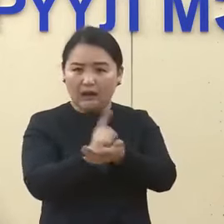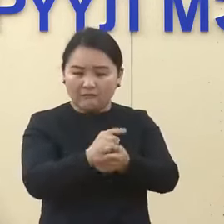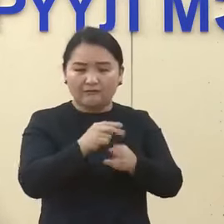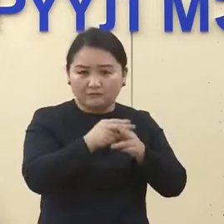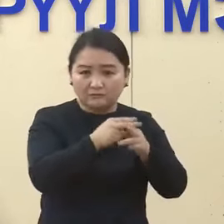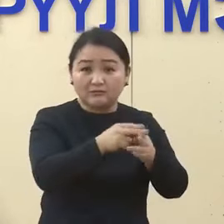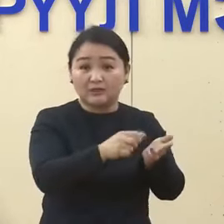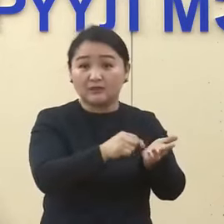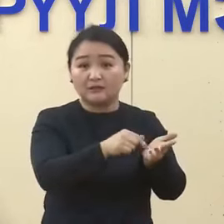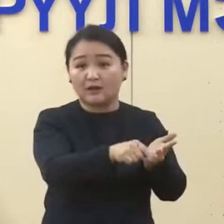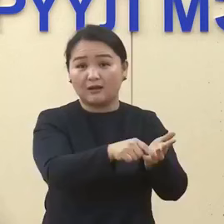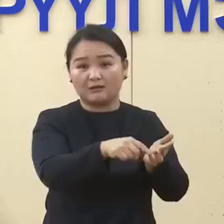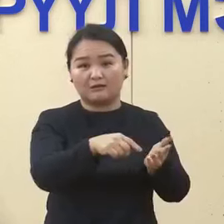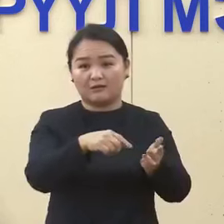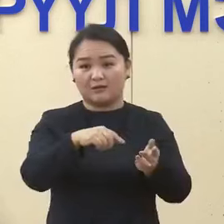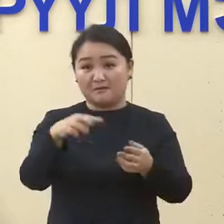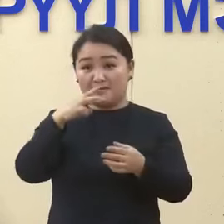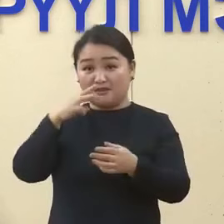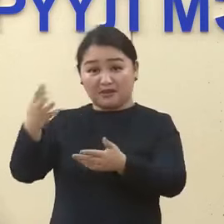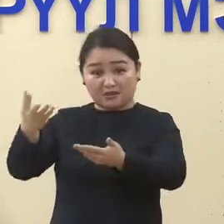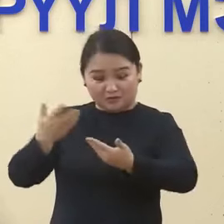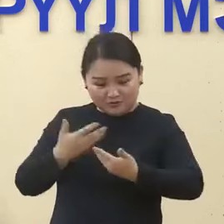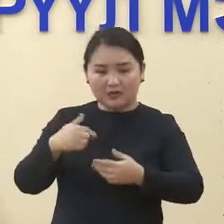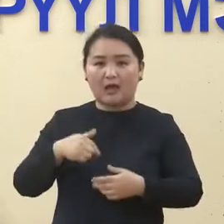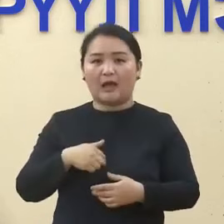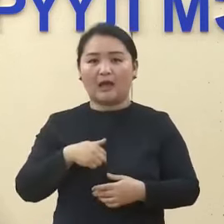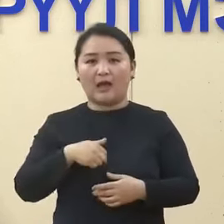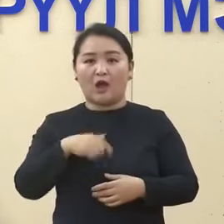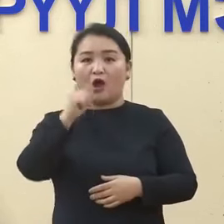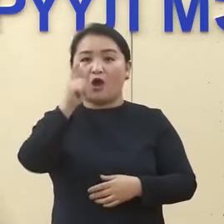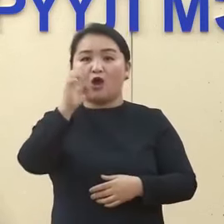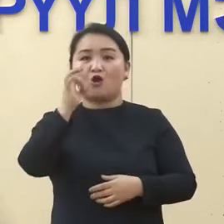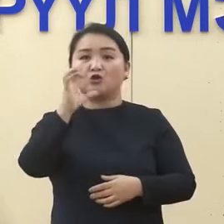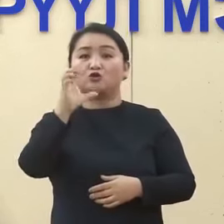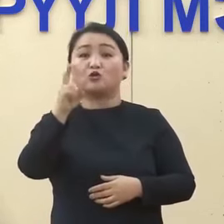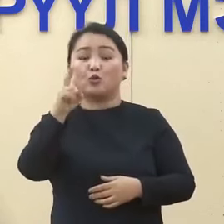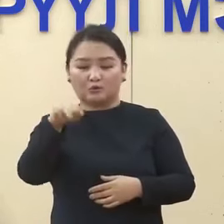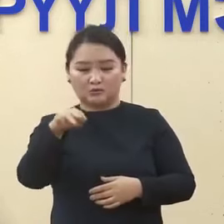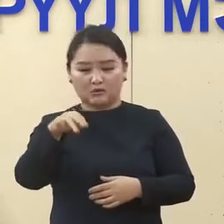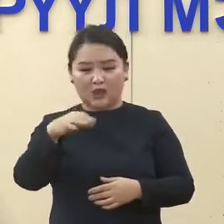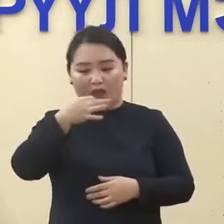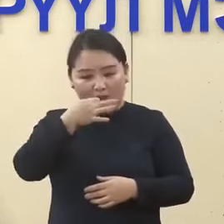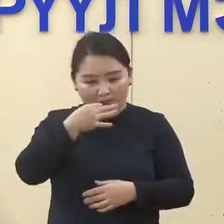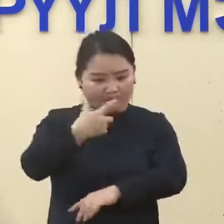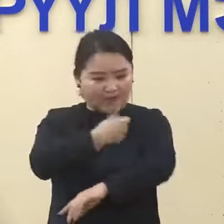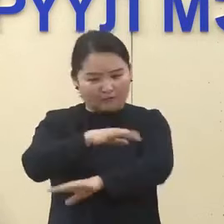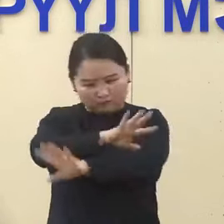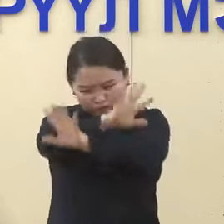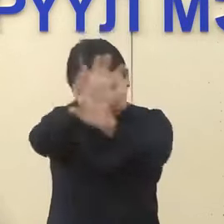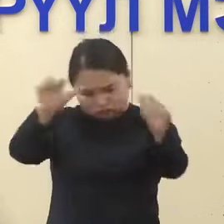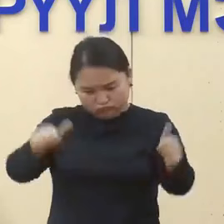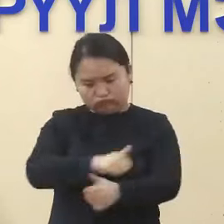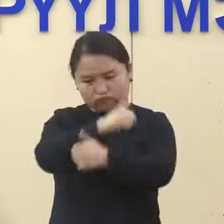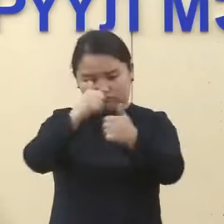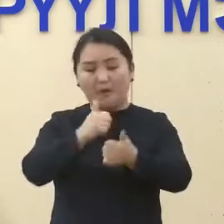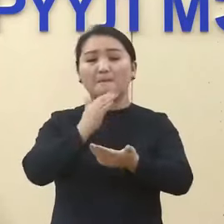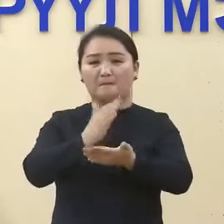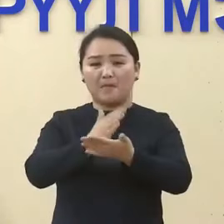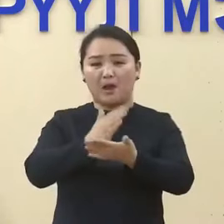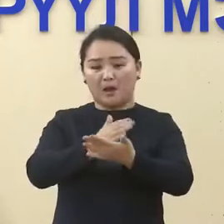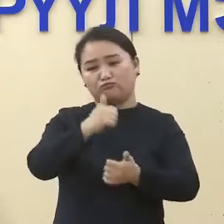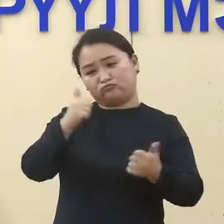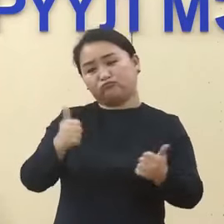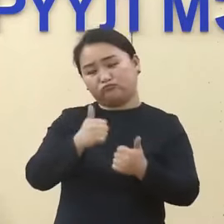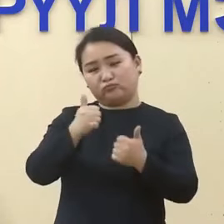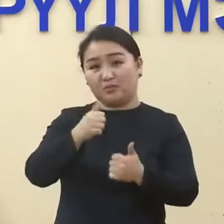өвчин судлалын төвд бол одоогоор эм тариа бүх одоо зүйл бол хангалттай хөрөлцөөтэй хүрч байна гэсэн ийм сайхан мэдээллийг одоо бид нарт өгсөн. За,